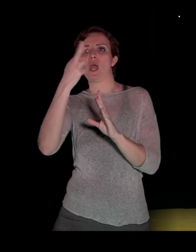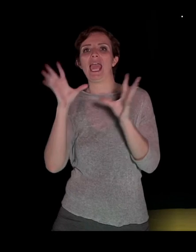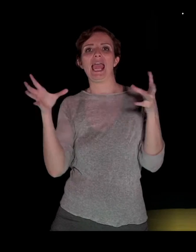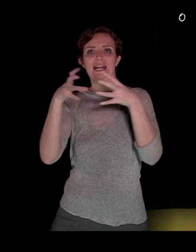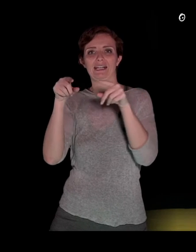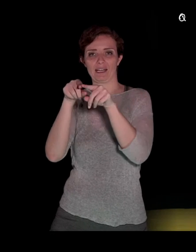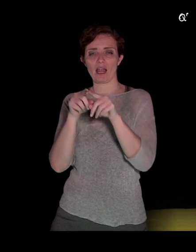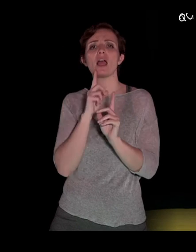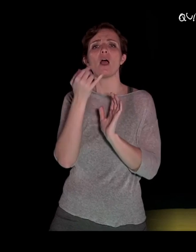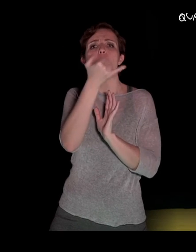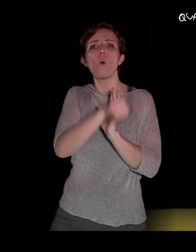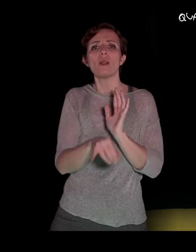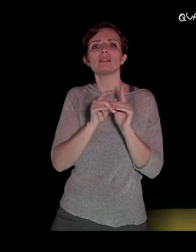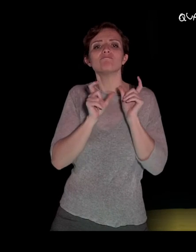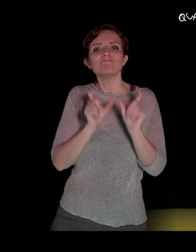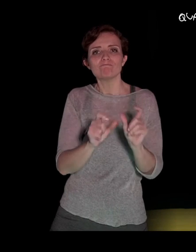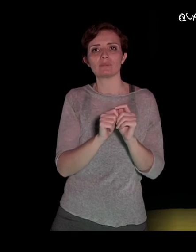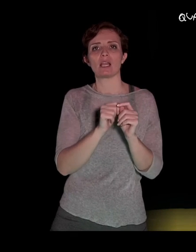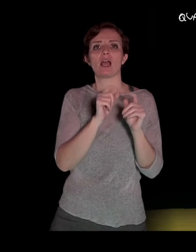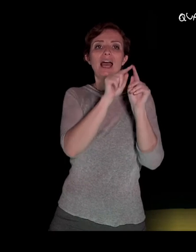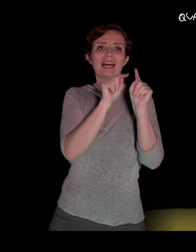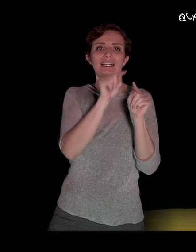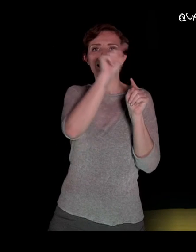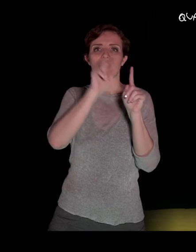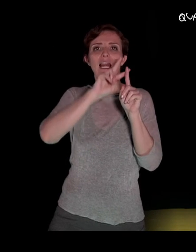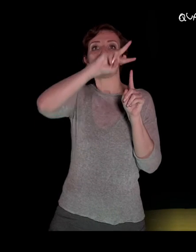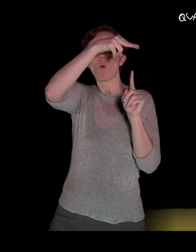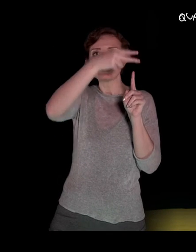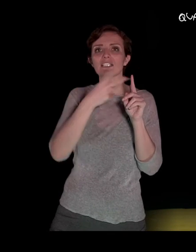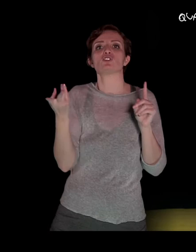riguarda i radicali quadrati ci doppi sono delle scritture